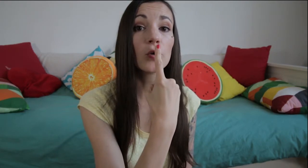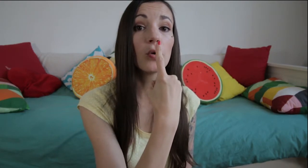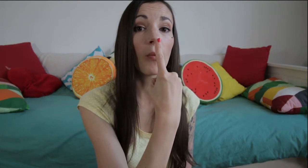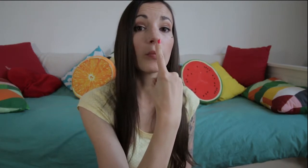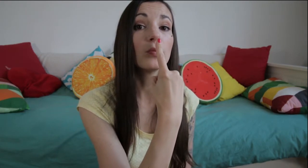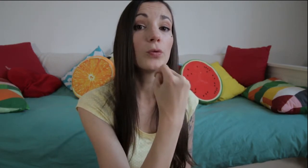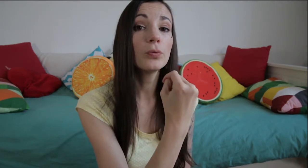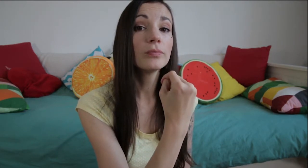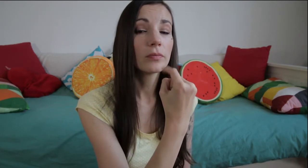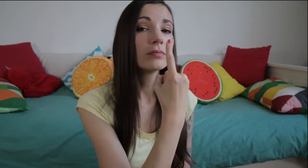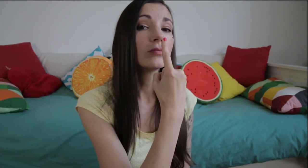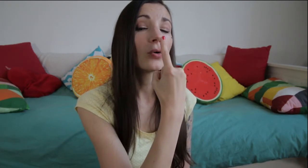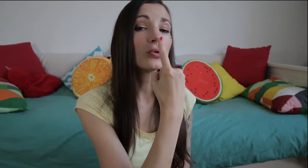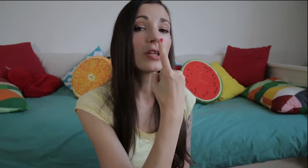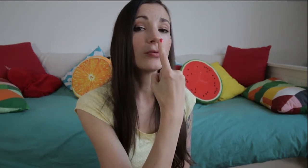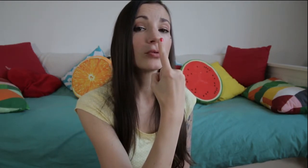coup, on touche la bouche.